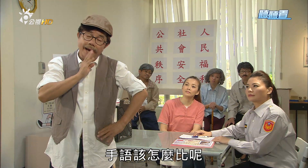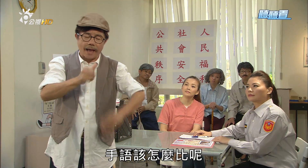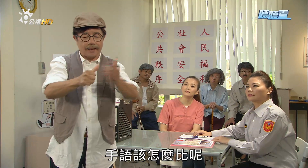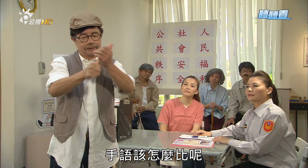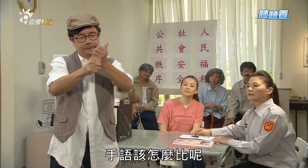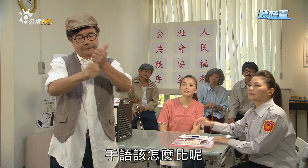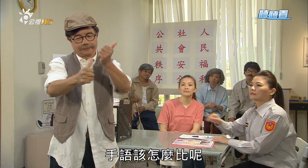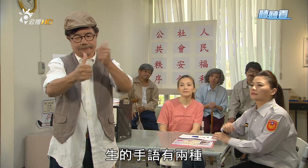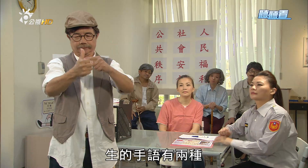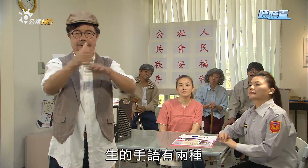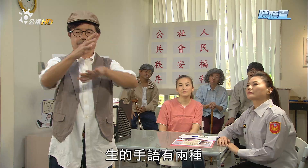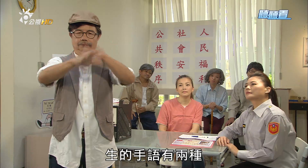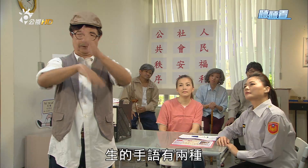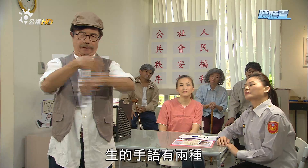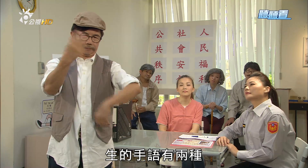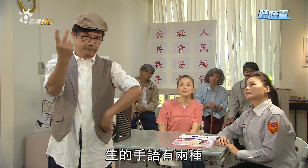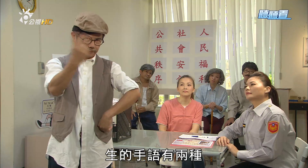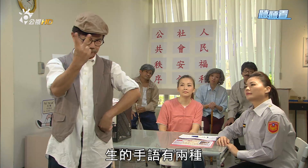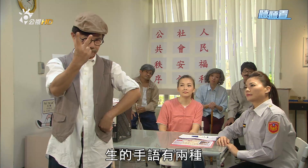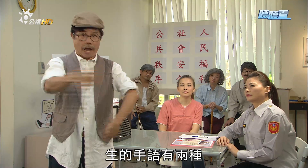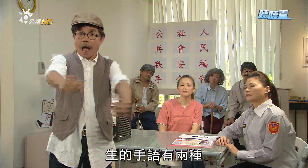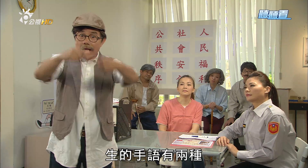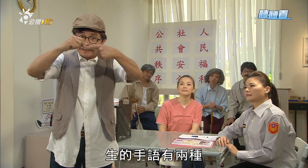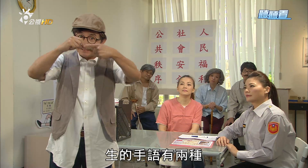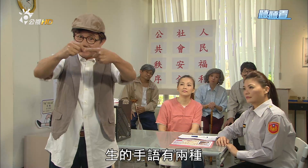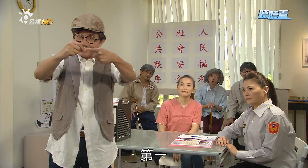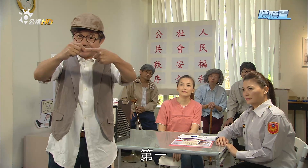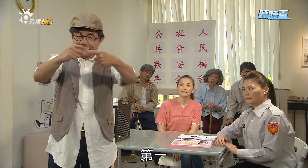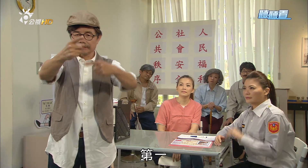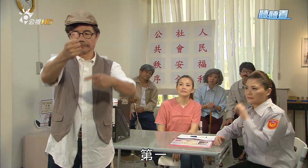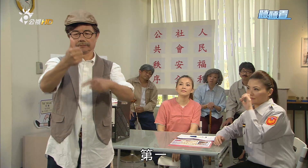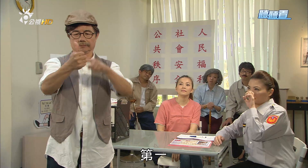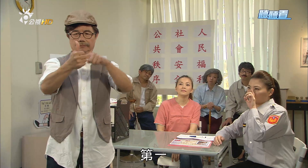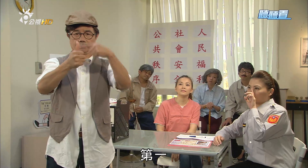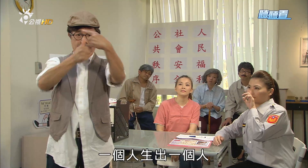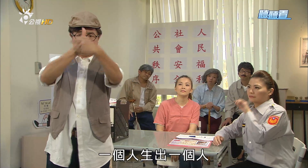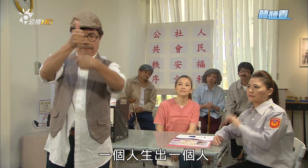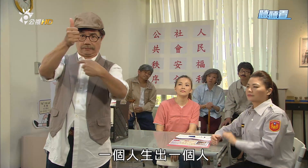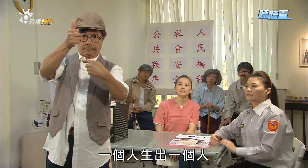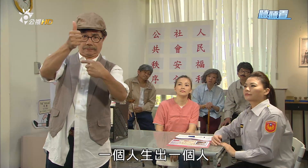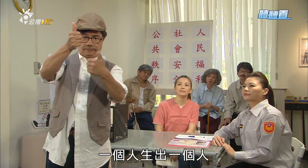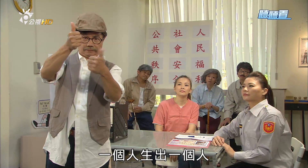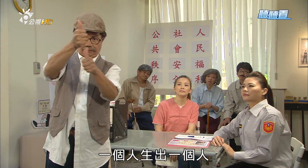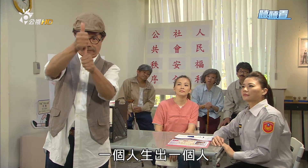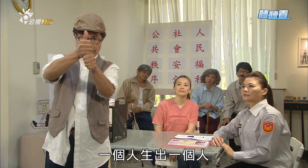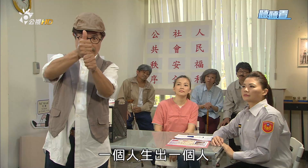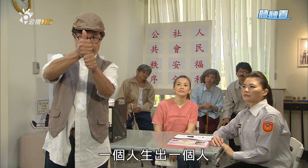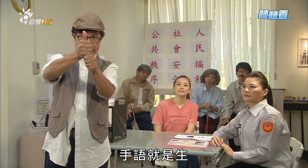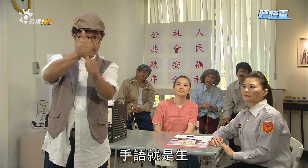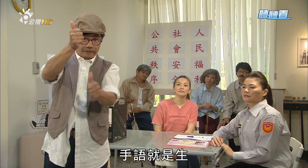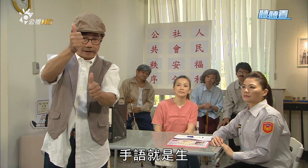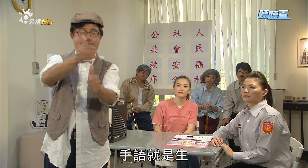呢？生的手语啊有两种，第一，一个人生出一个人，手语就